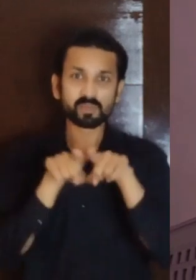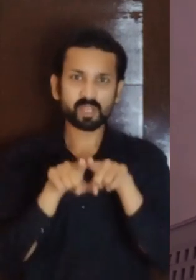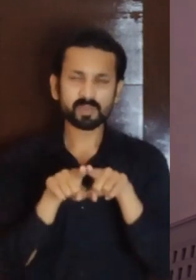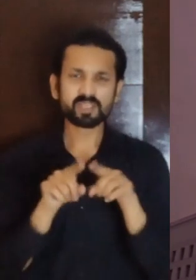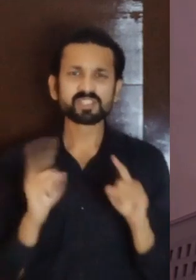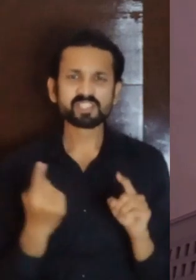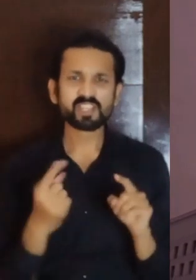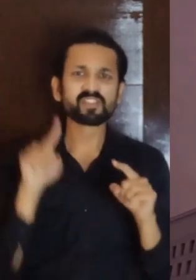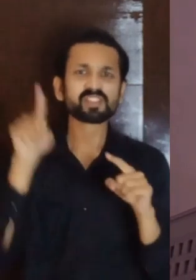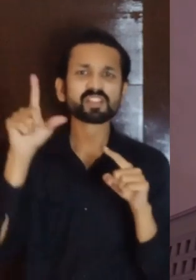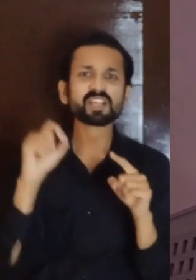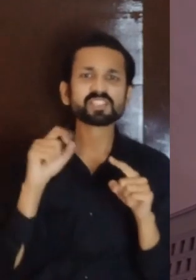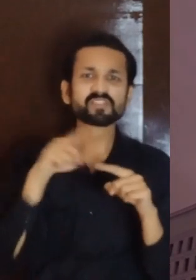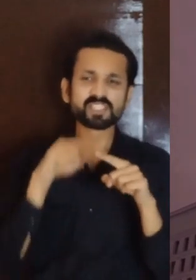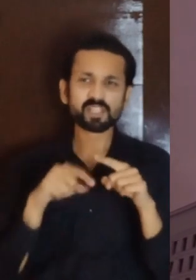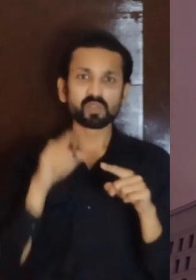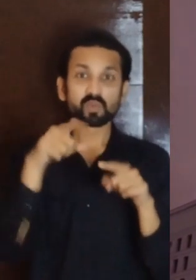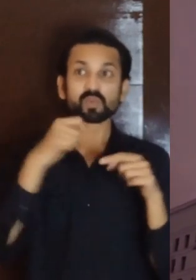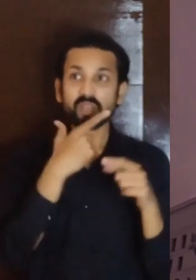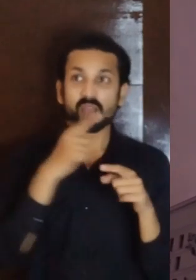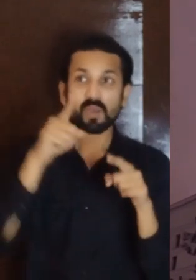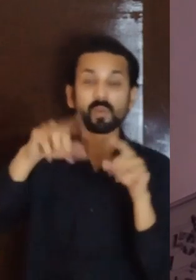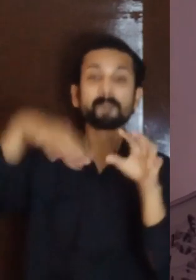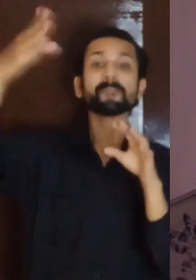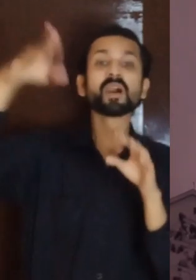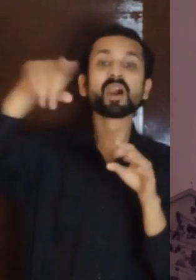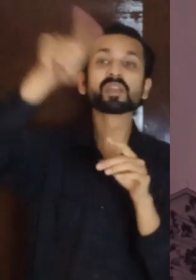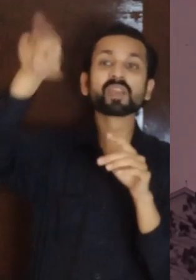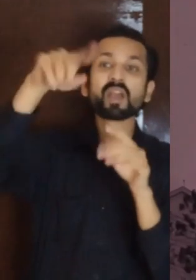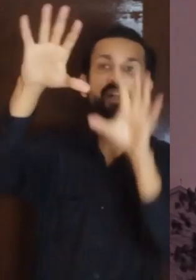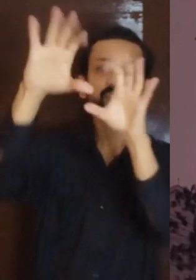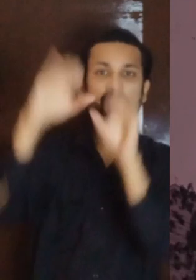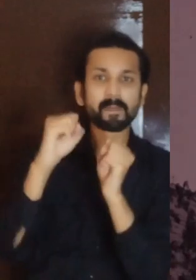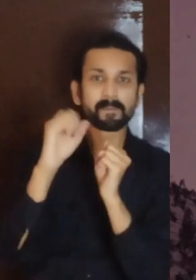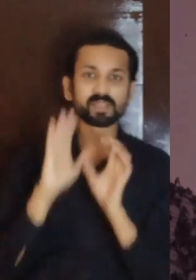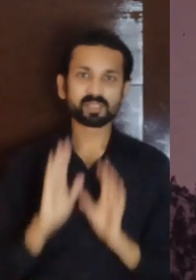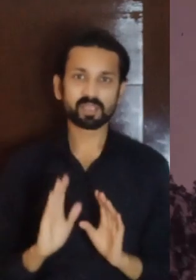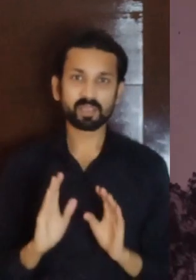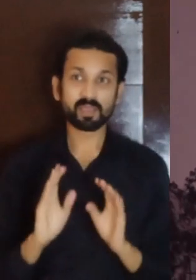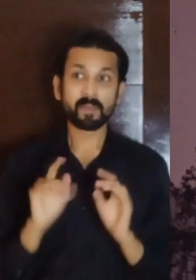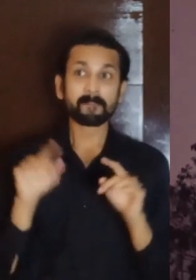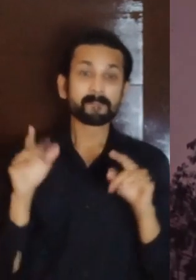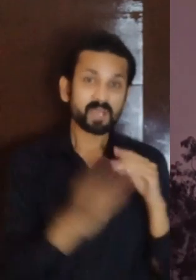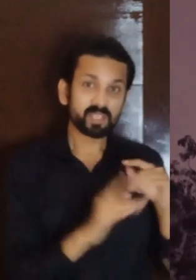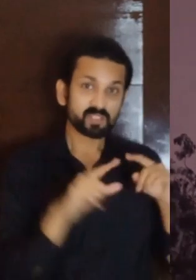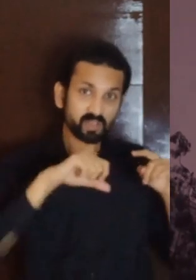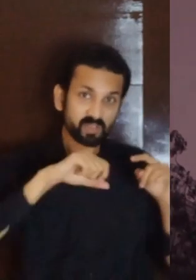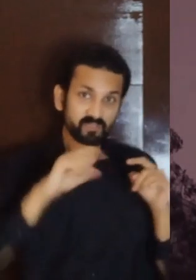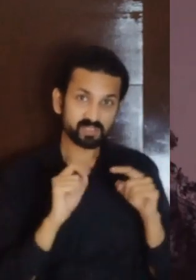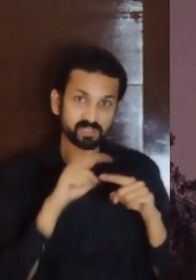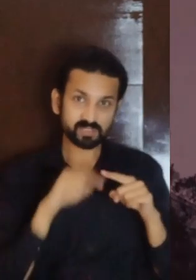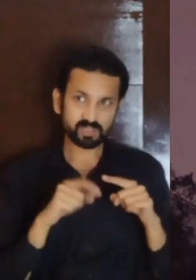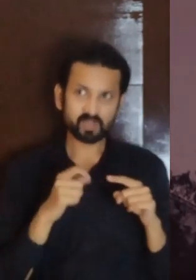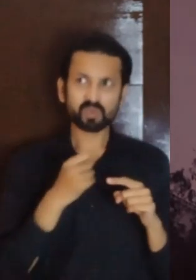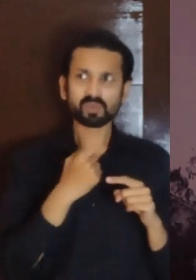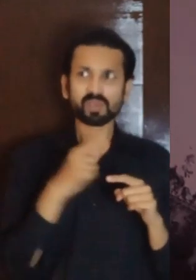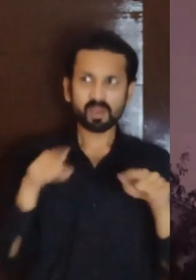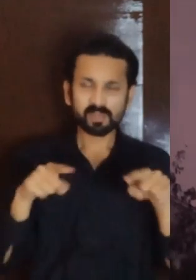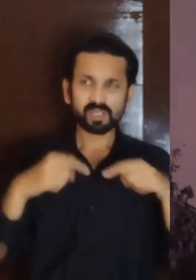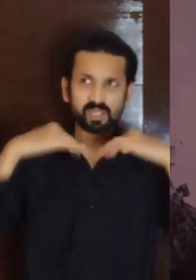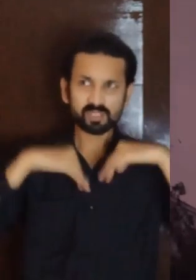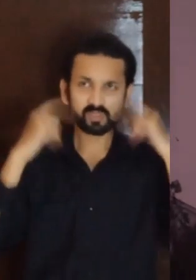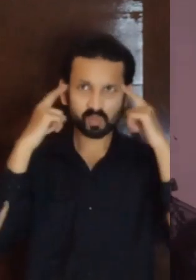नफ्सियात के मुताबिक सिर्फ 10% खुशियाँ आपको बाहर के हालात से मिलती हैं, बाकी 90%